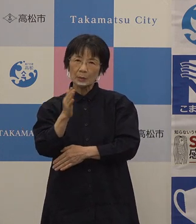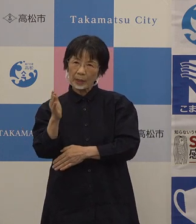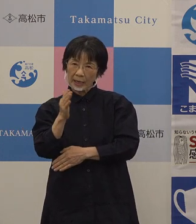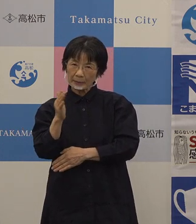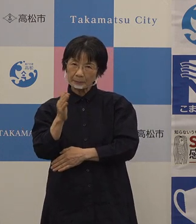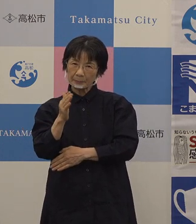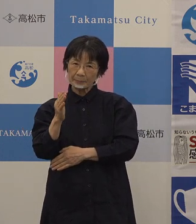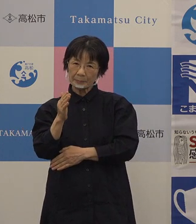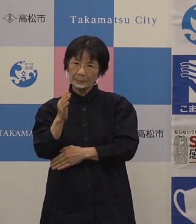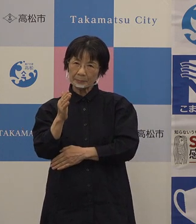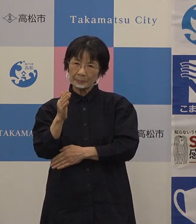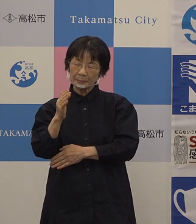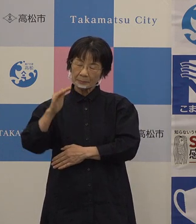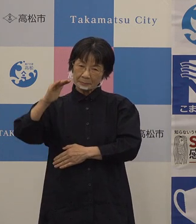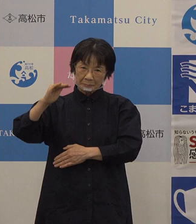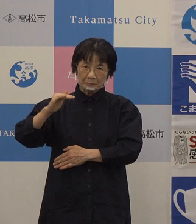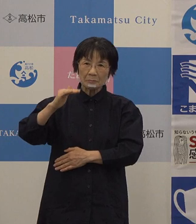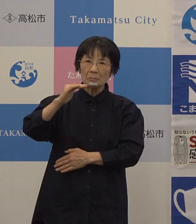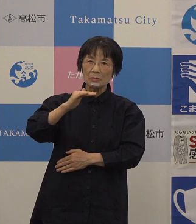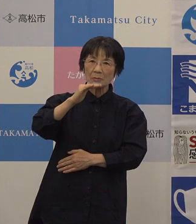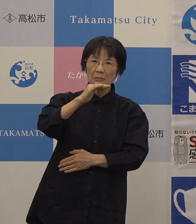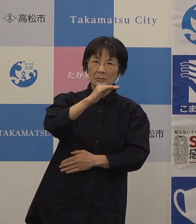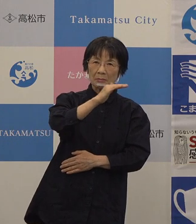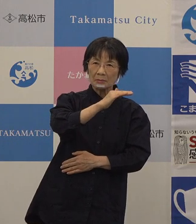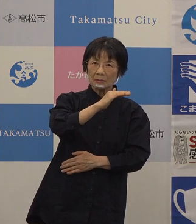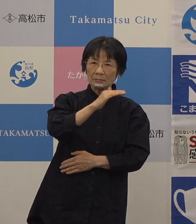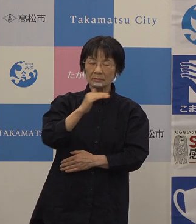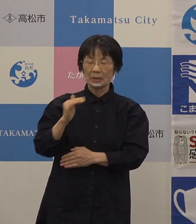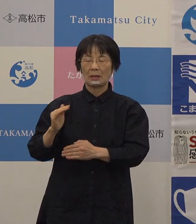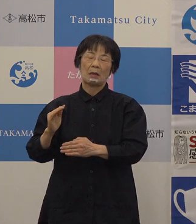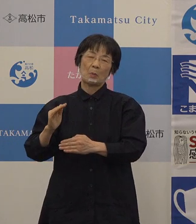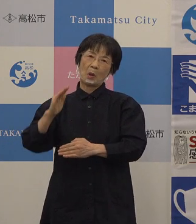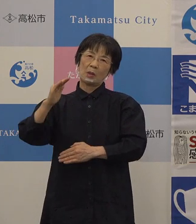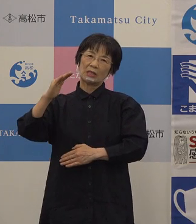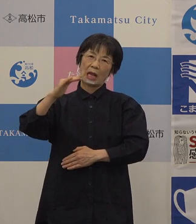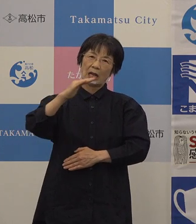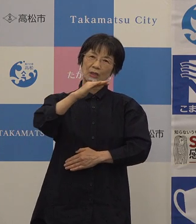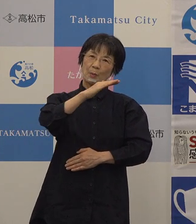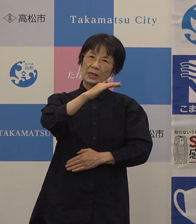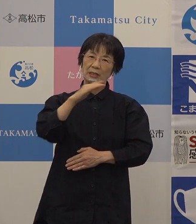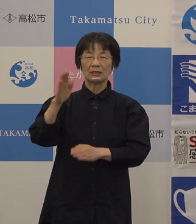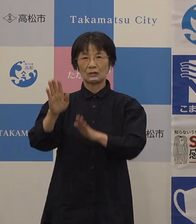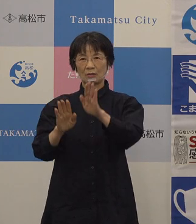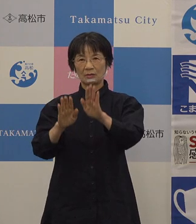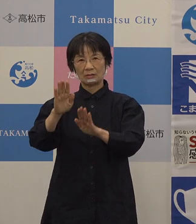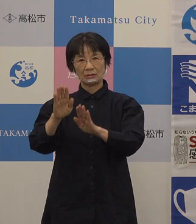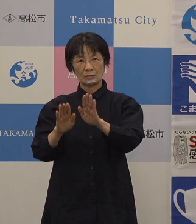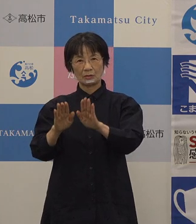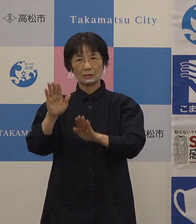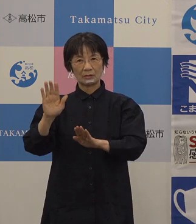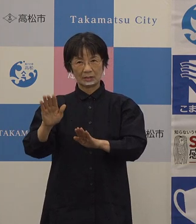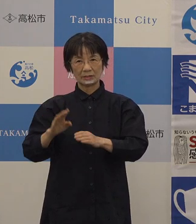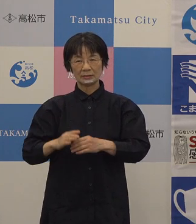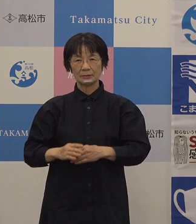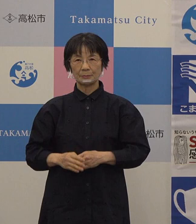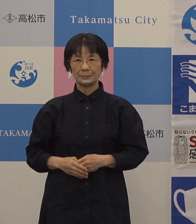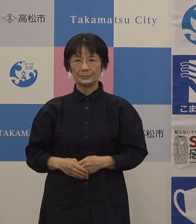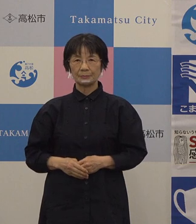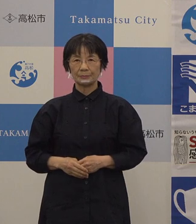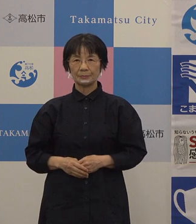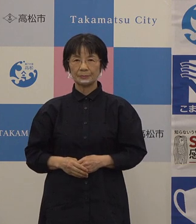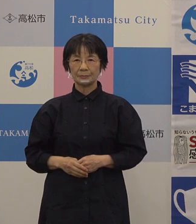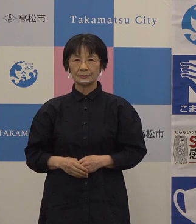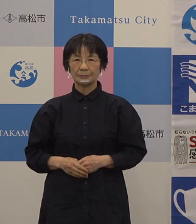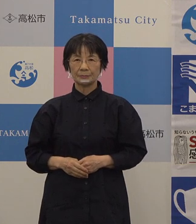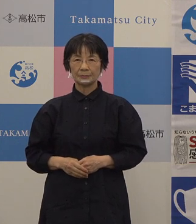ちょっと 下回るぐらいでございまして、まあ、いわゆる高止まり横ばいの状況ということかと存じておるところでございます